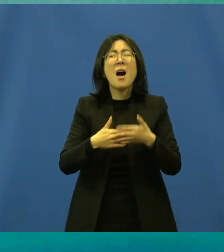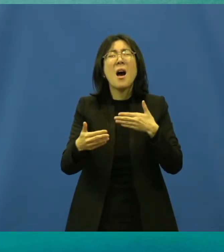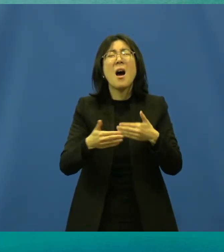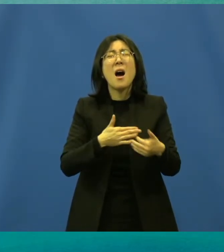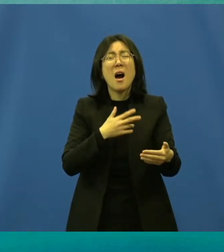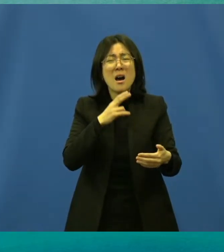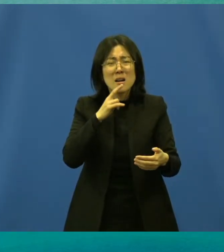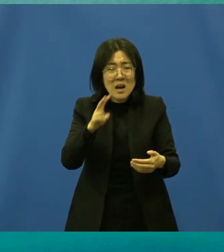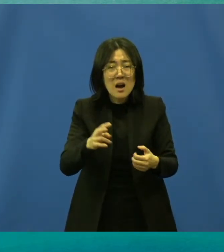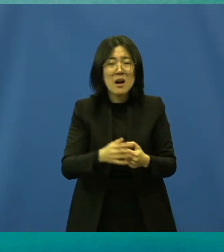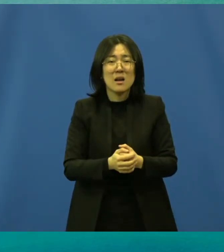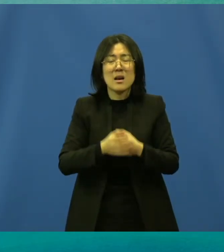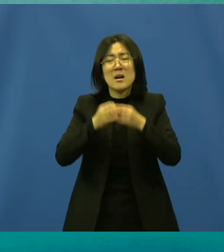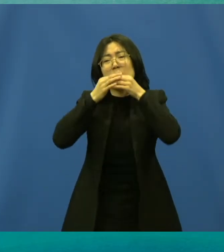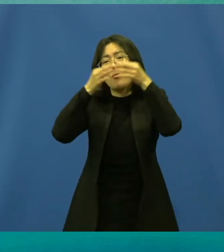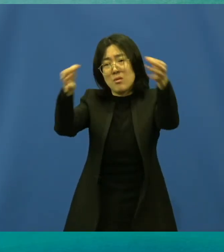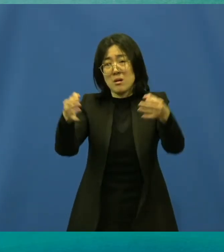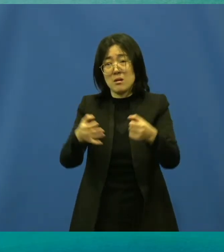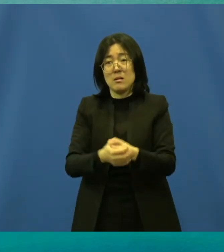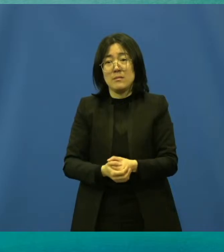부르짖는 기도는 위력이 있습니다.